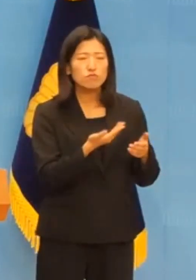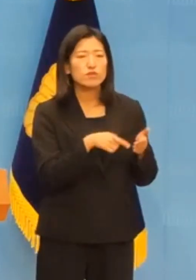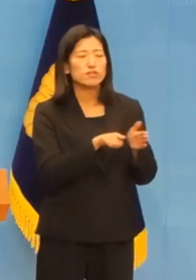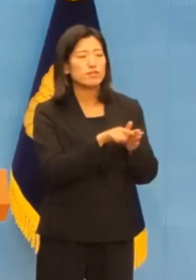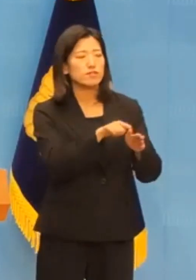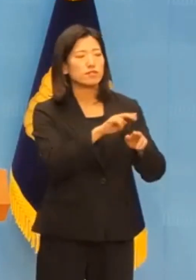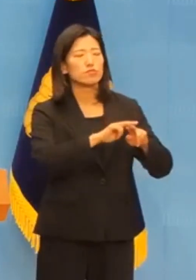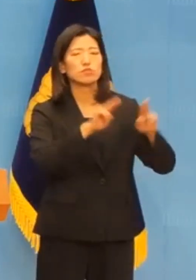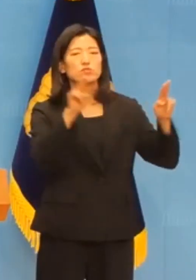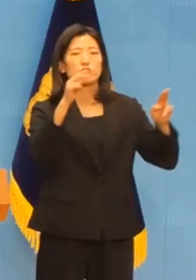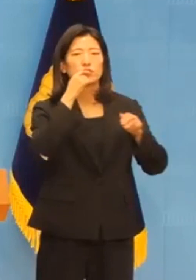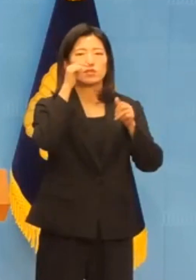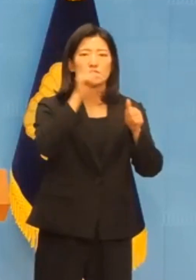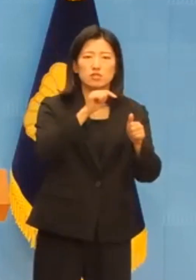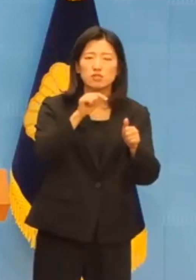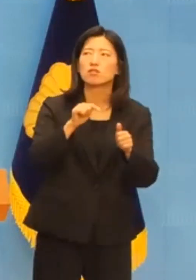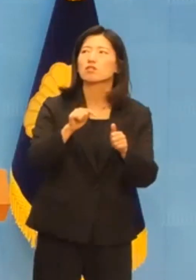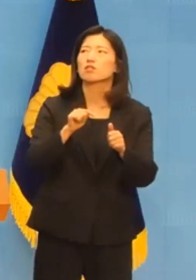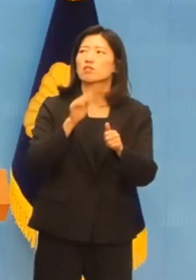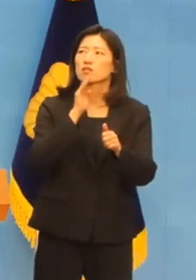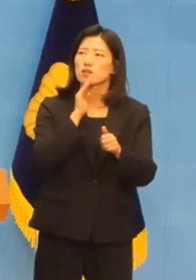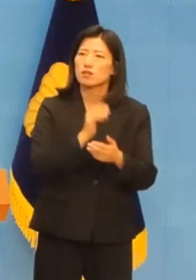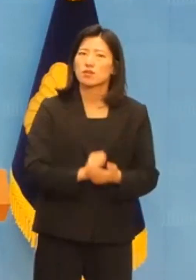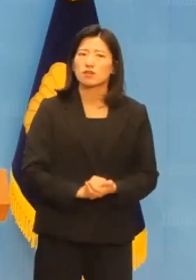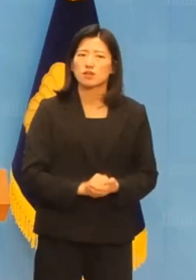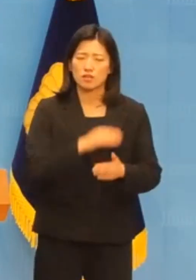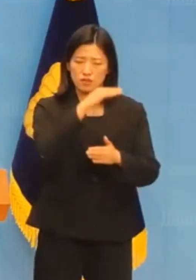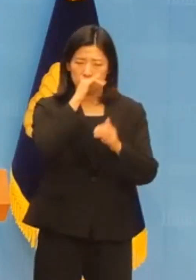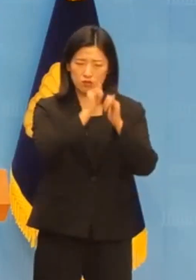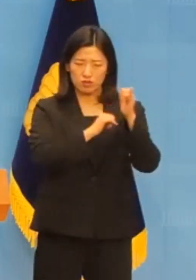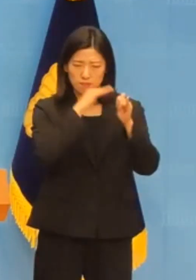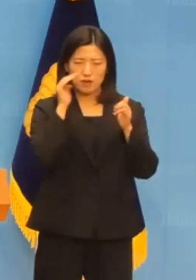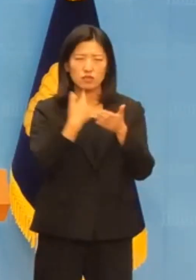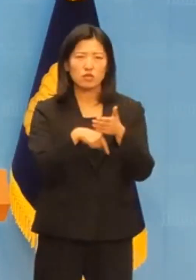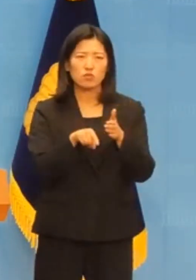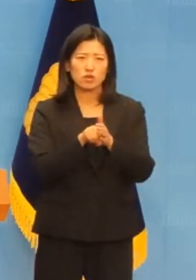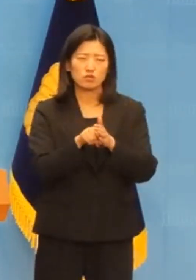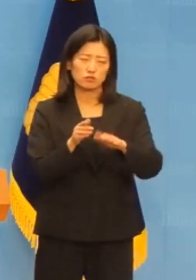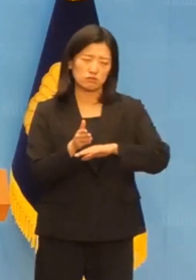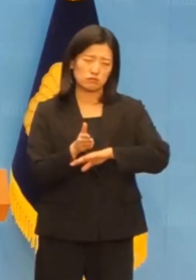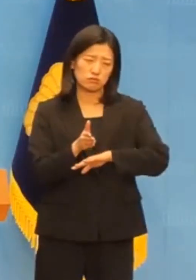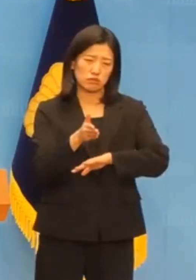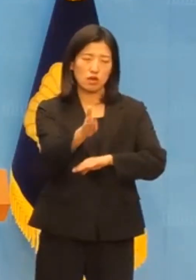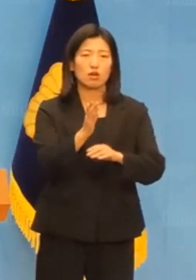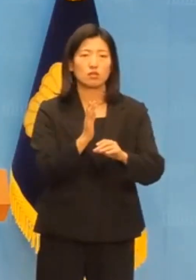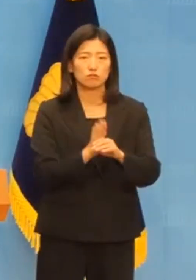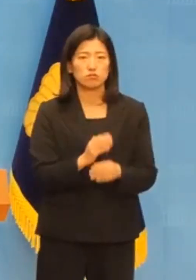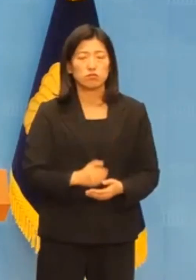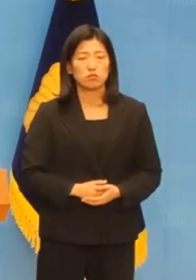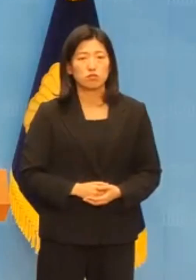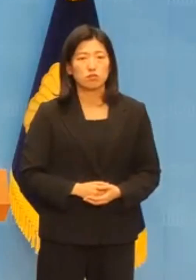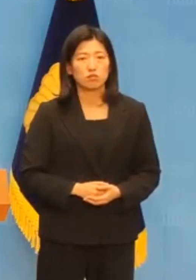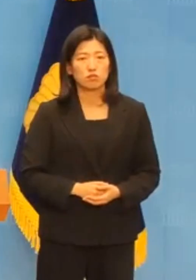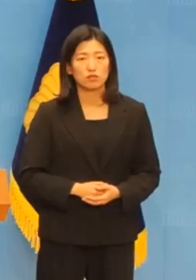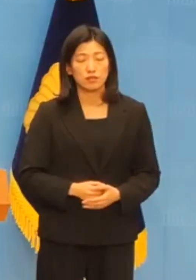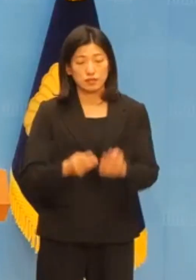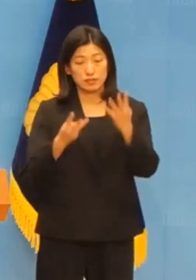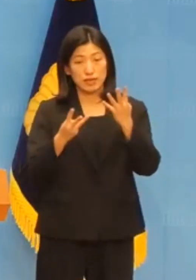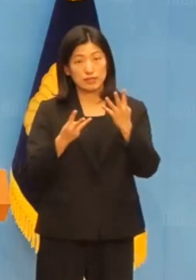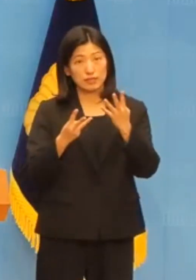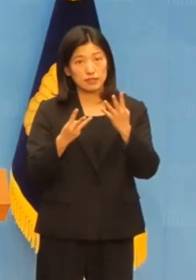과제를 향해 나아가고 있습니다. 이재명 대통령은 원래 제주 4.3